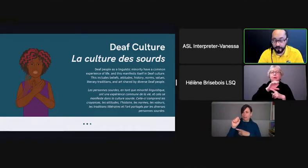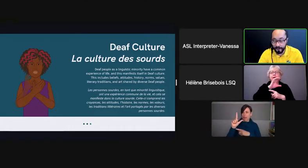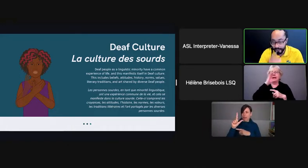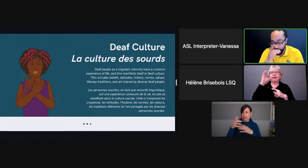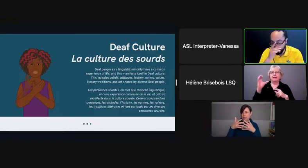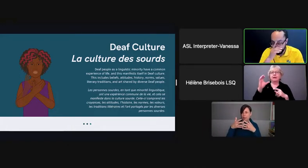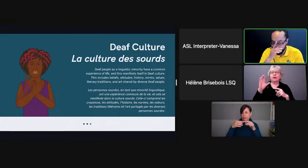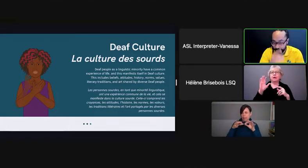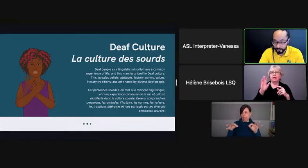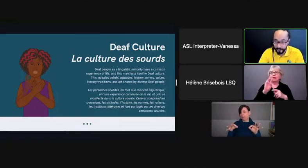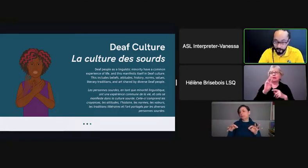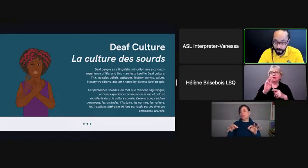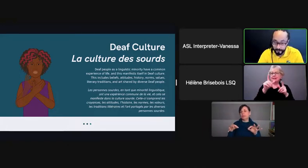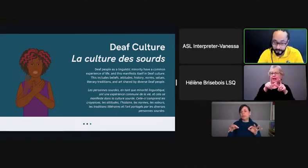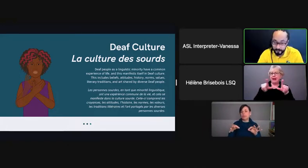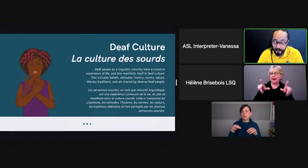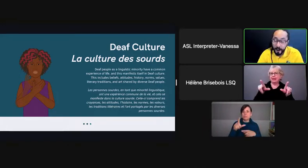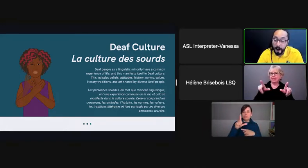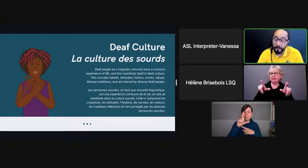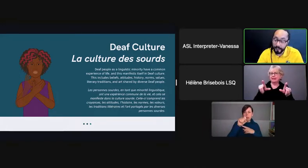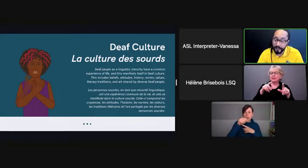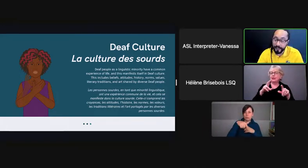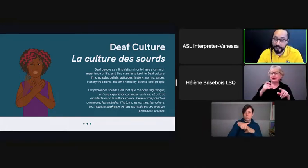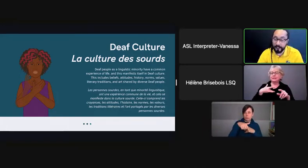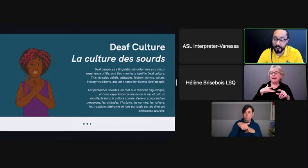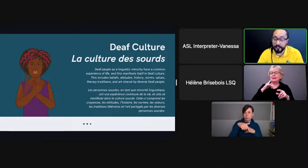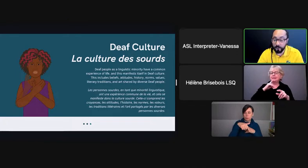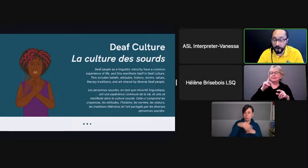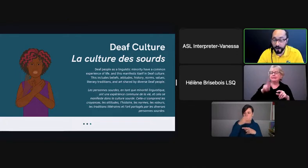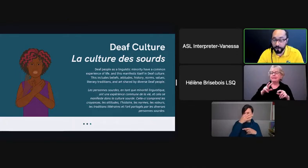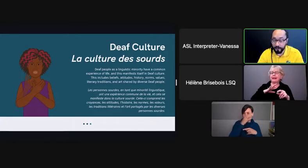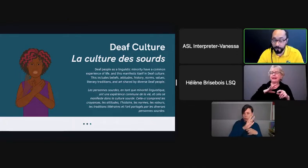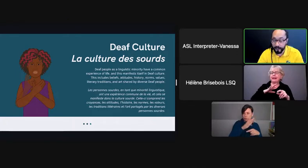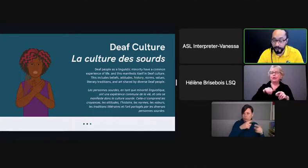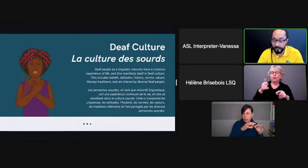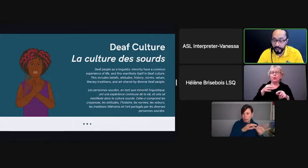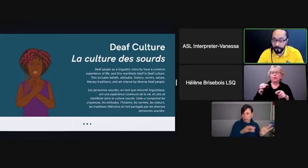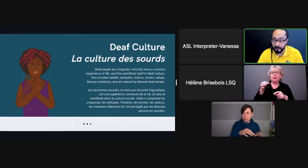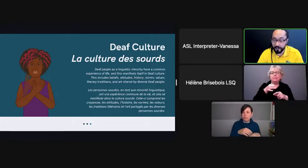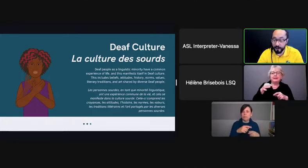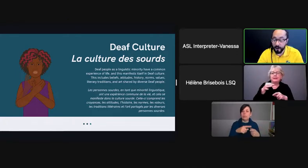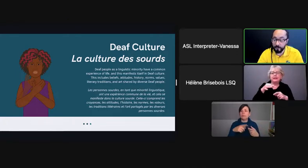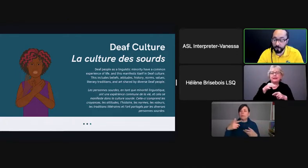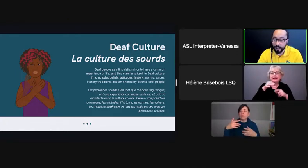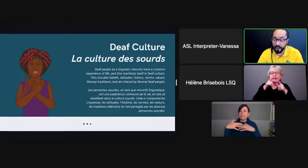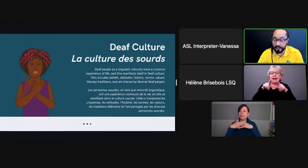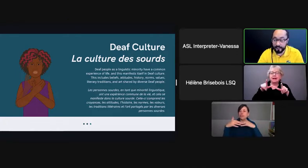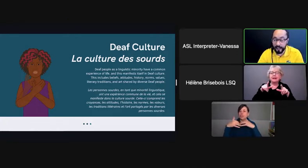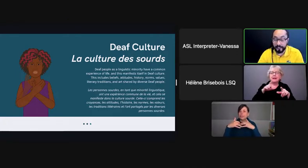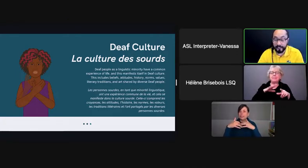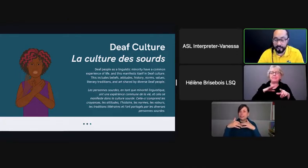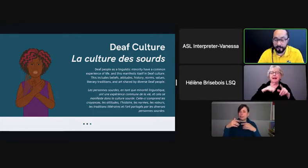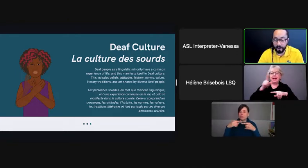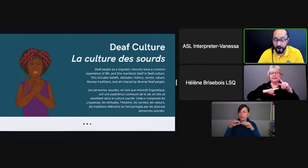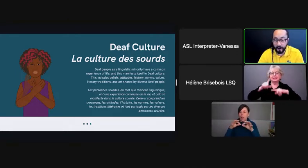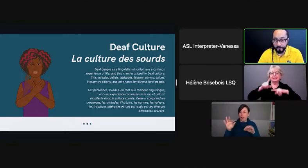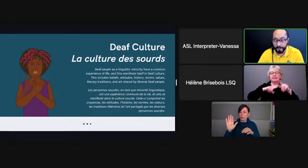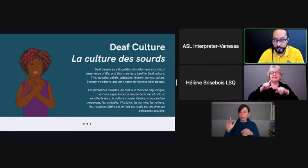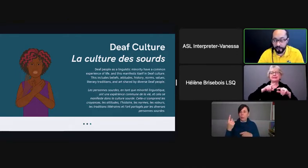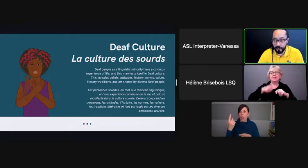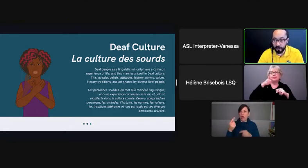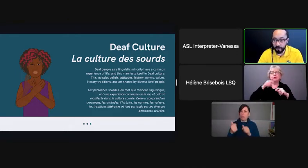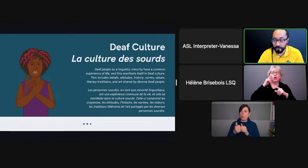six langues. Je suis certaine qu'il y a d'autres minorités linguistiques, mais la langue des signes est l'une des langues reconnues,